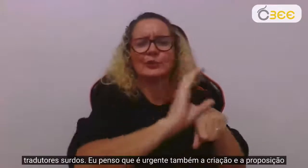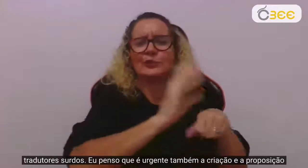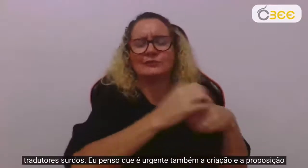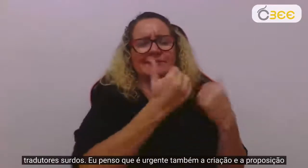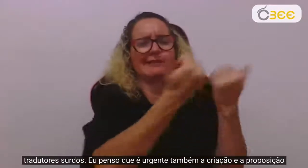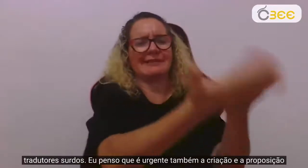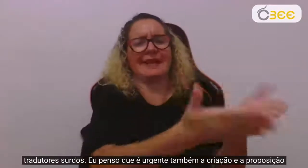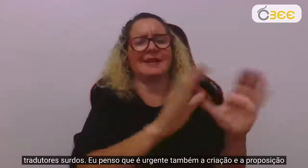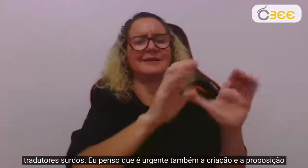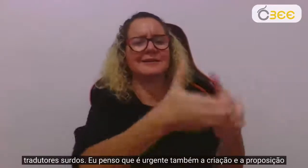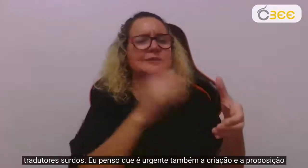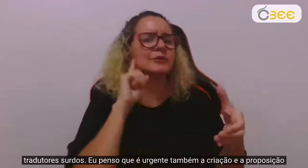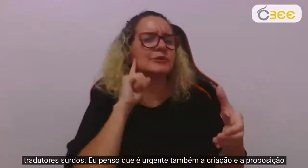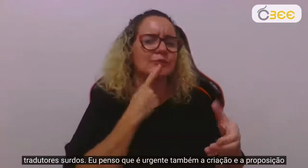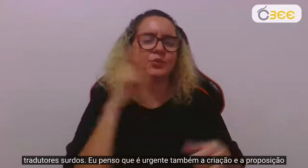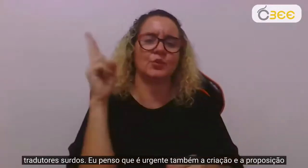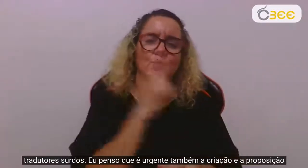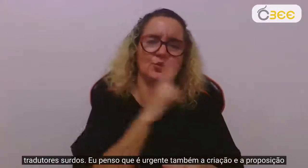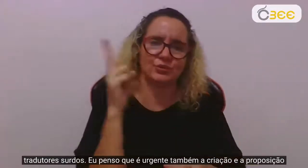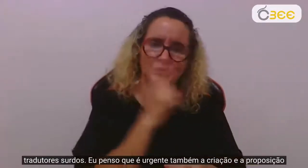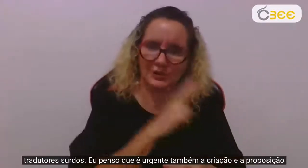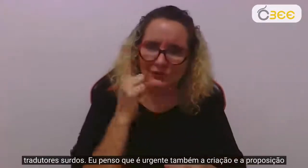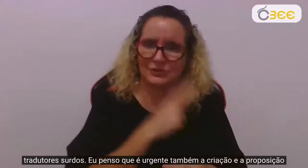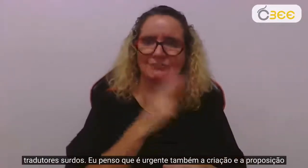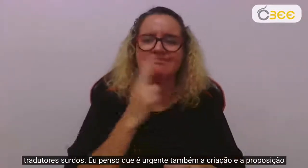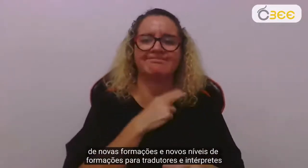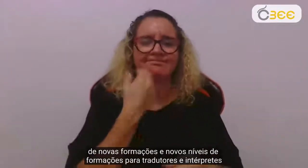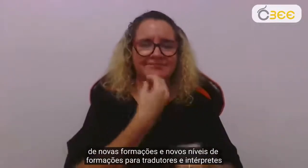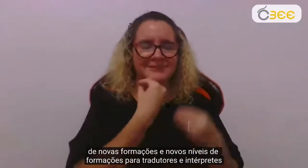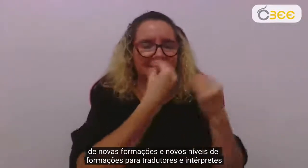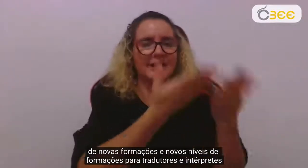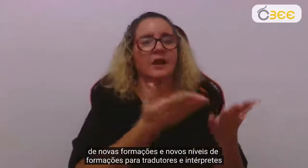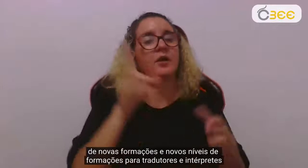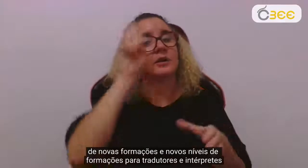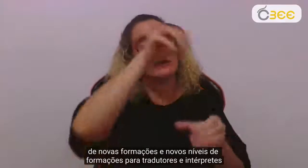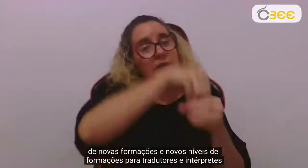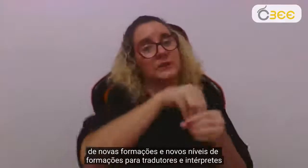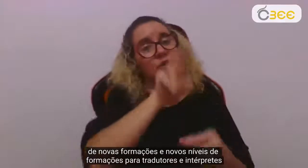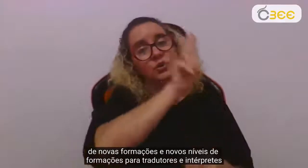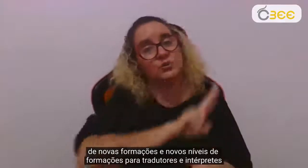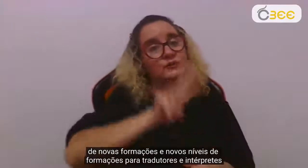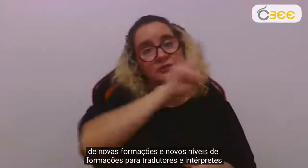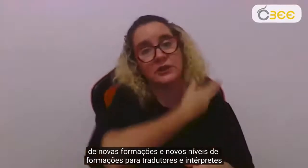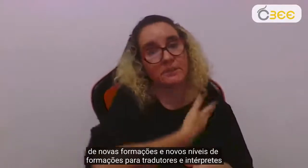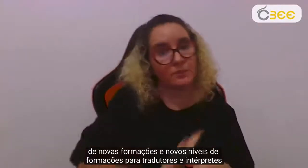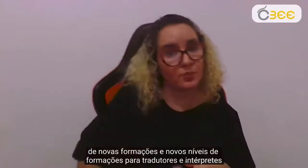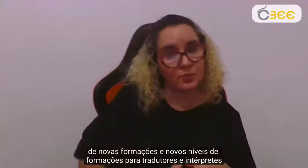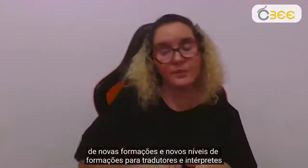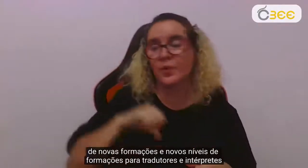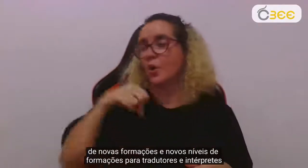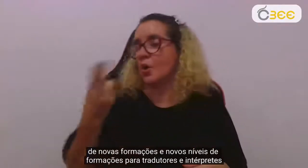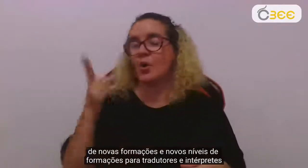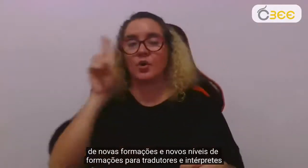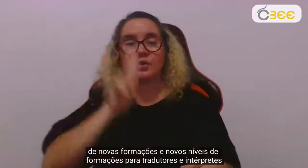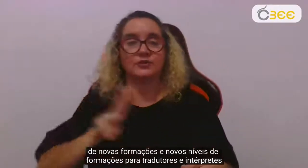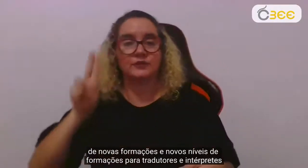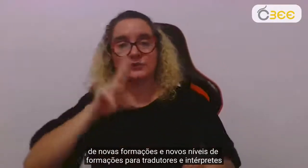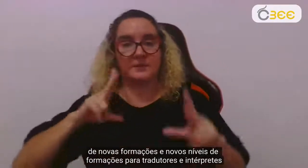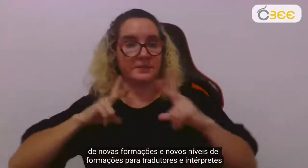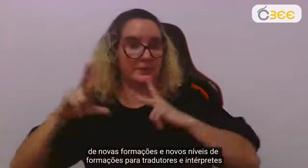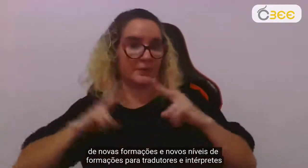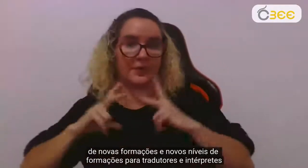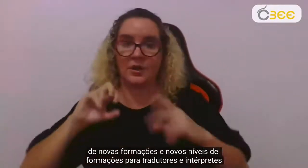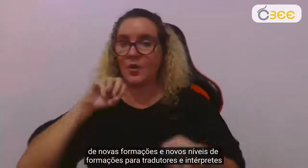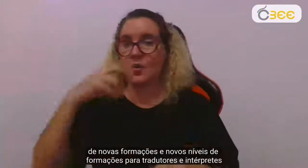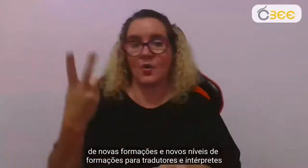Penso que é urgente também a criação e a proposição de novas formações e novos níveis de formações